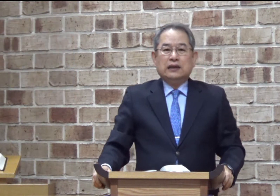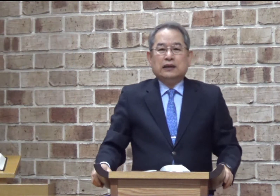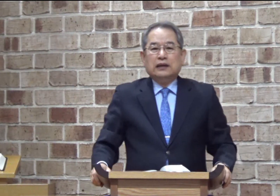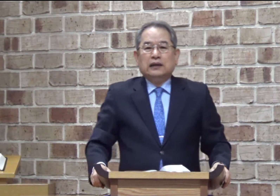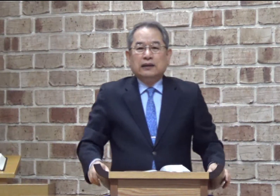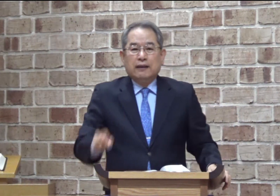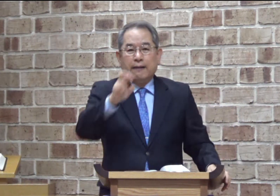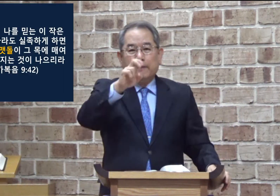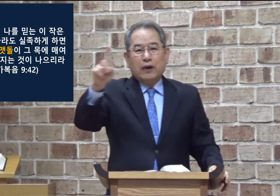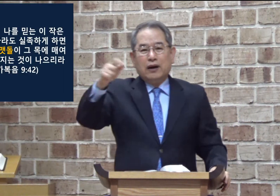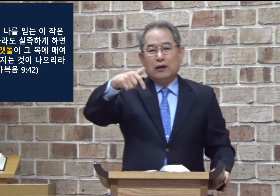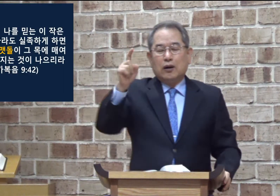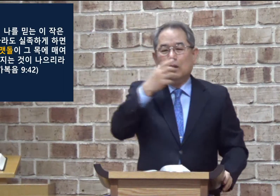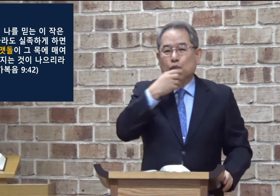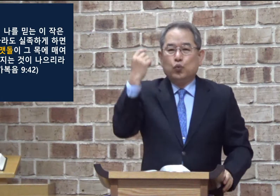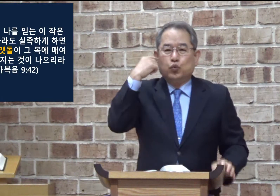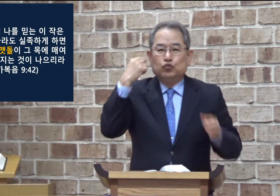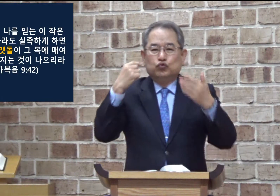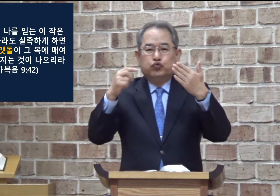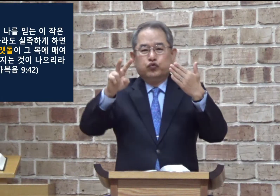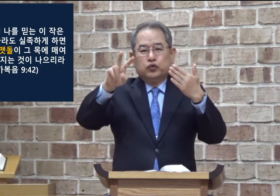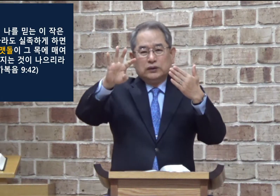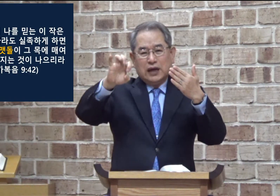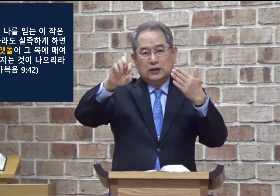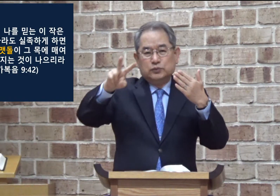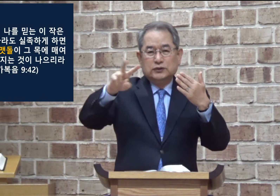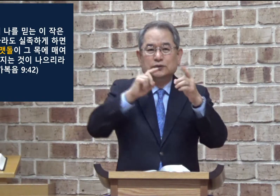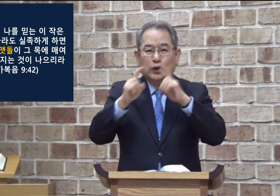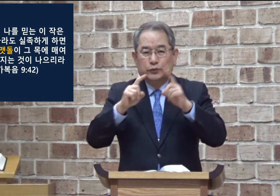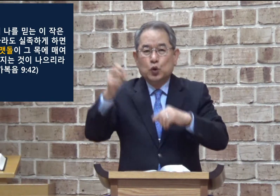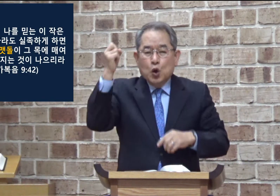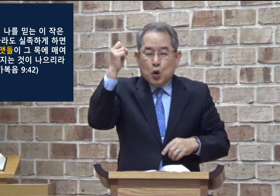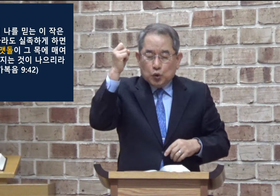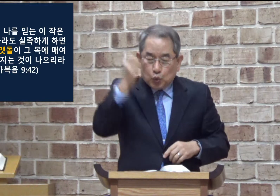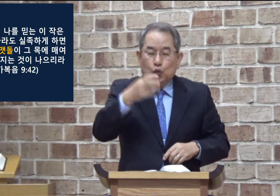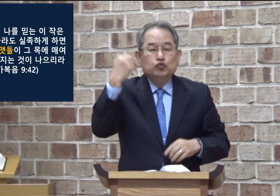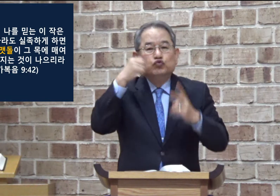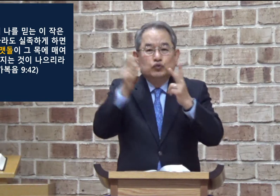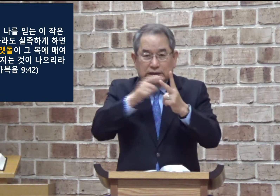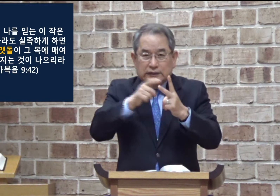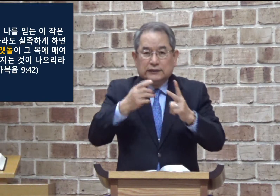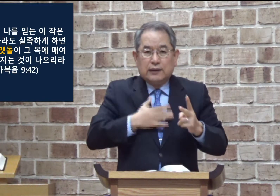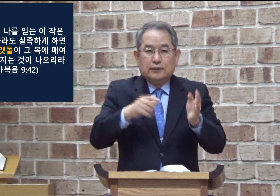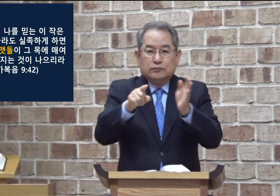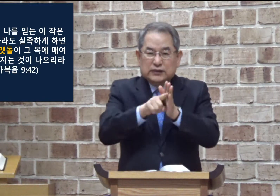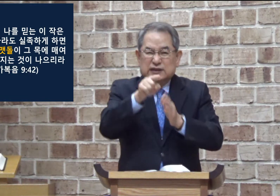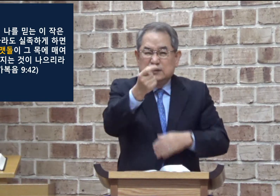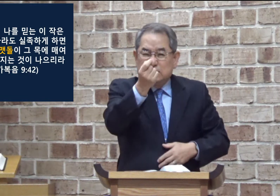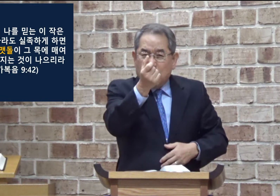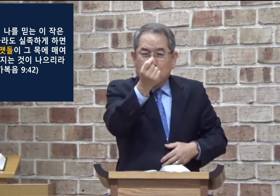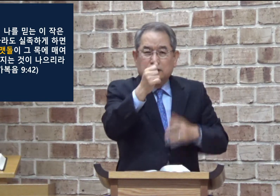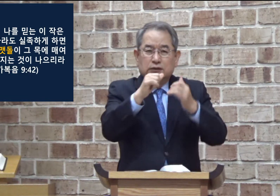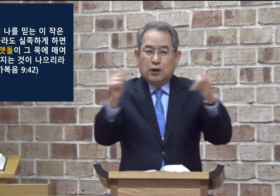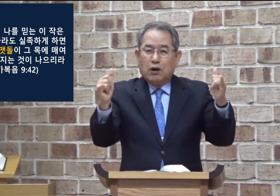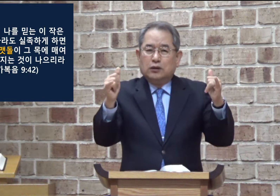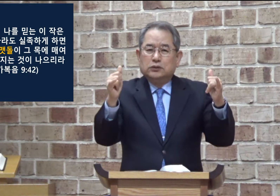자들 중 하나라도 실족하게 하면 차라리 연자 맷돌이 그 목에